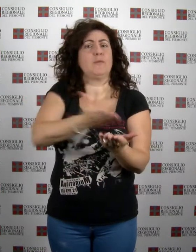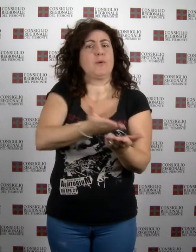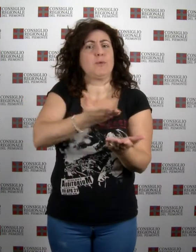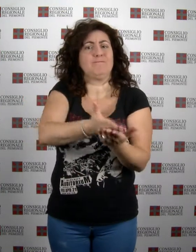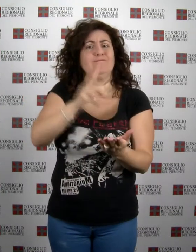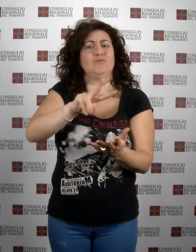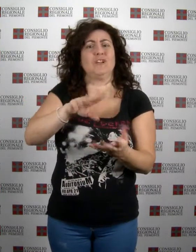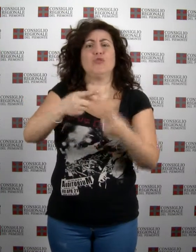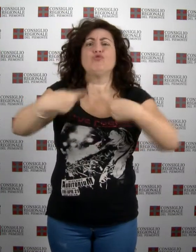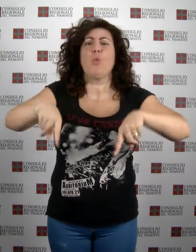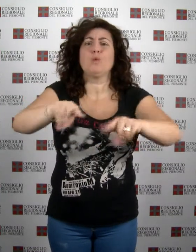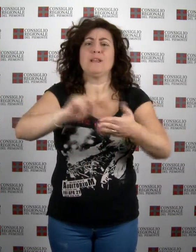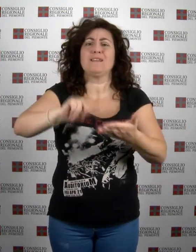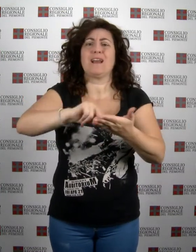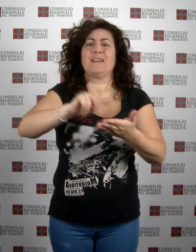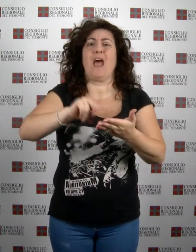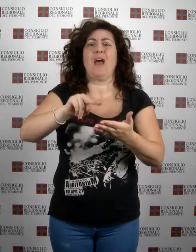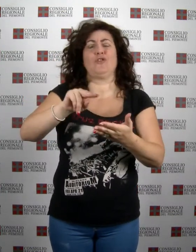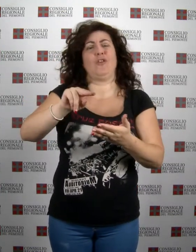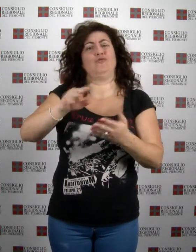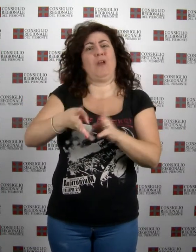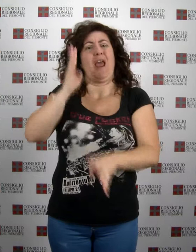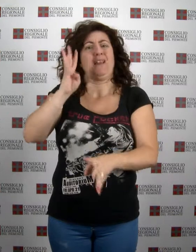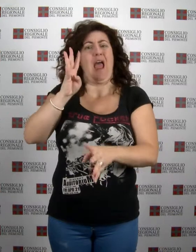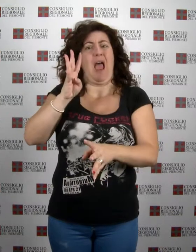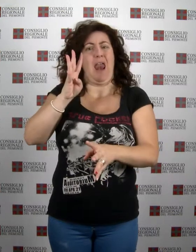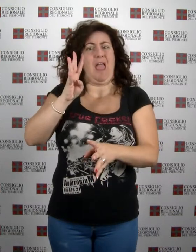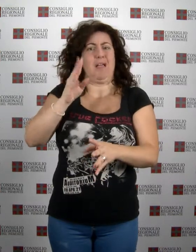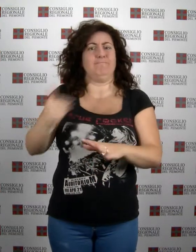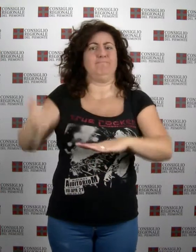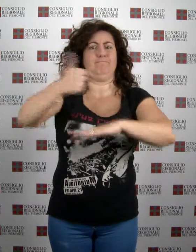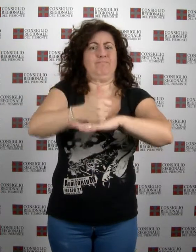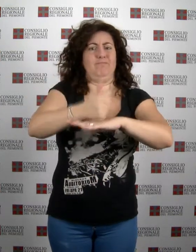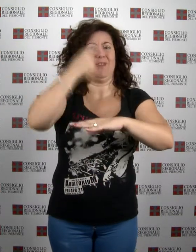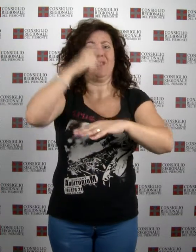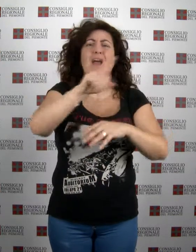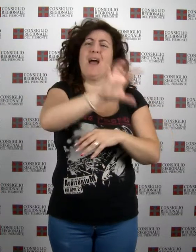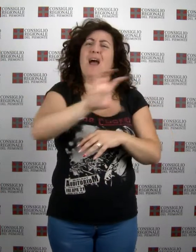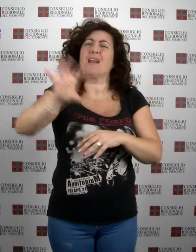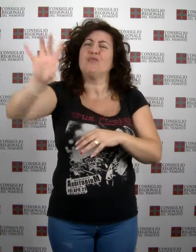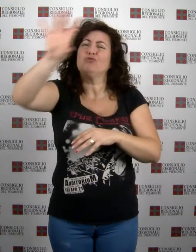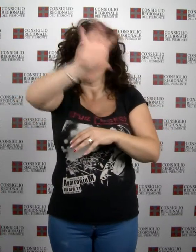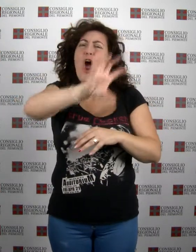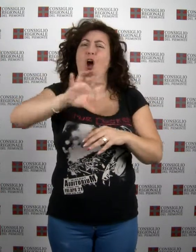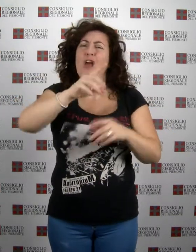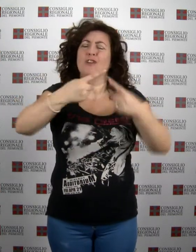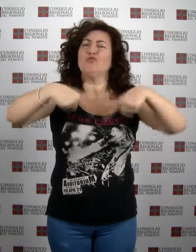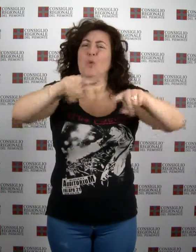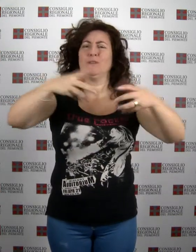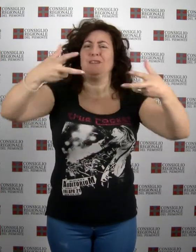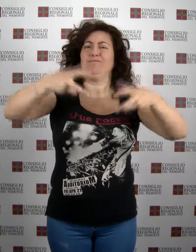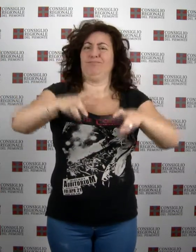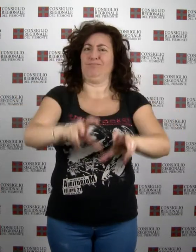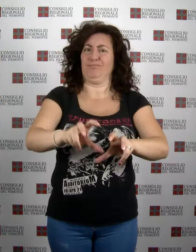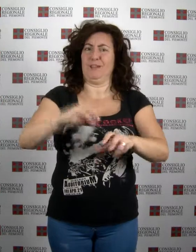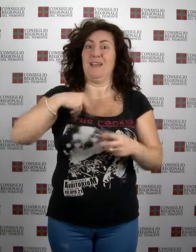generale della Giunta e diminuire il numero delle direzioni regionali. La seconda, Pianificazione Territoriale, e la terza, Economia, Industria e